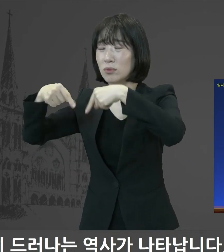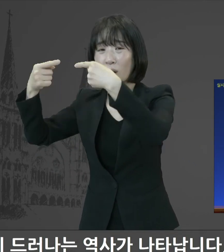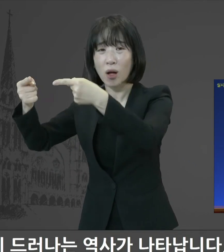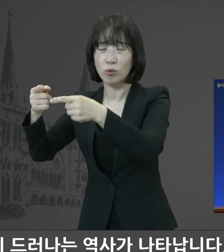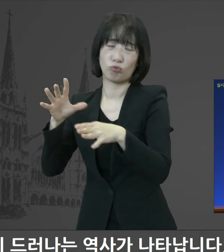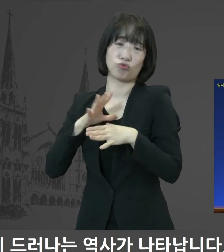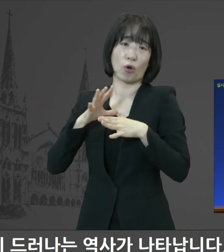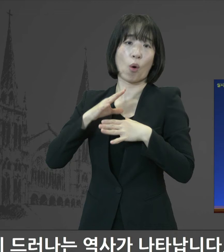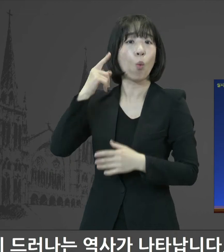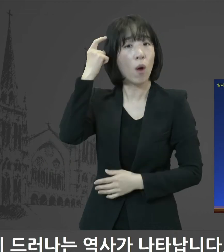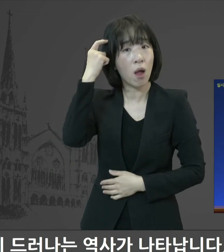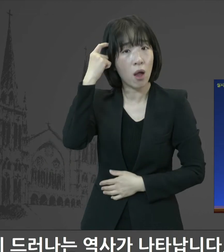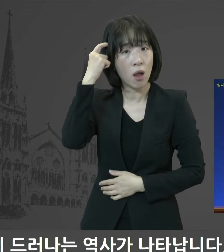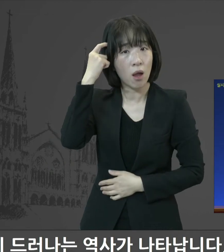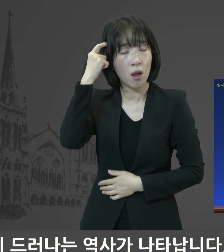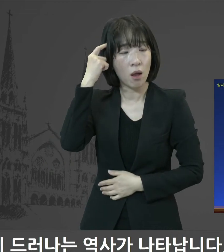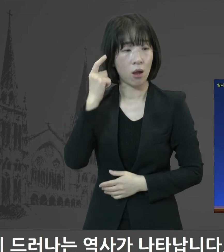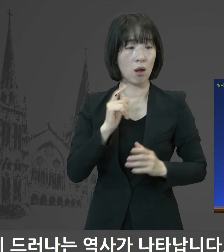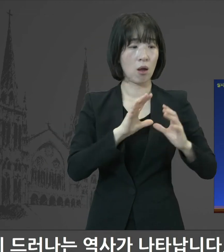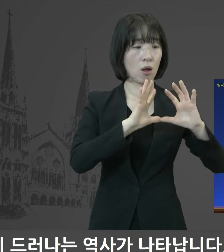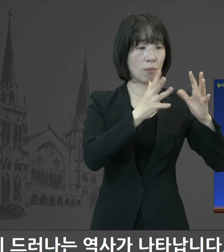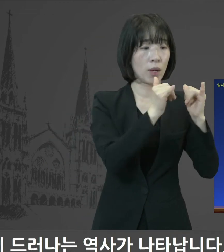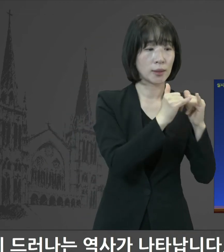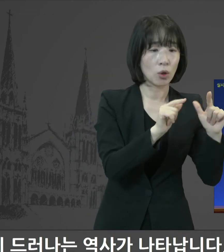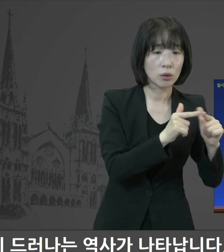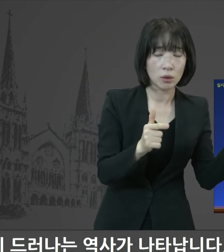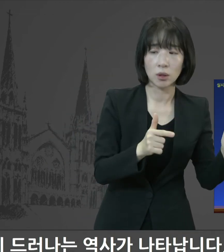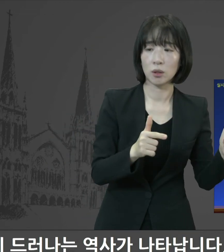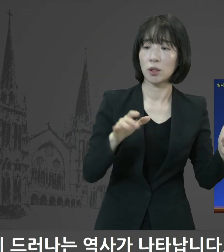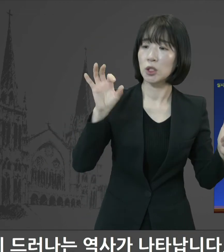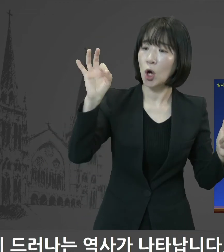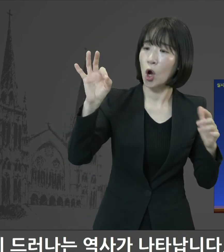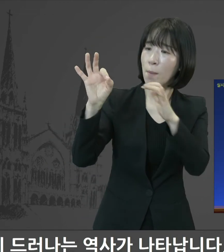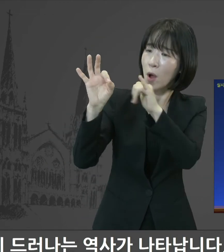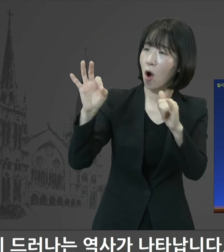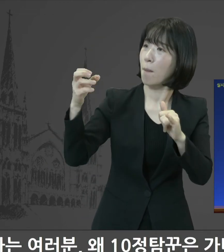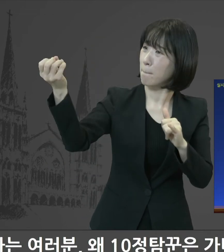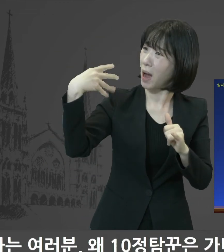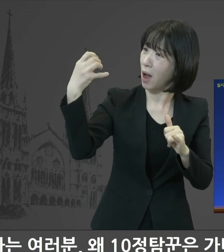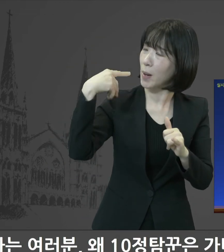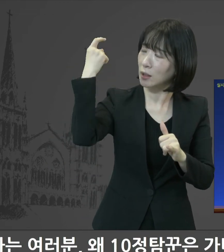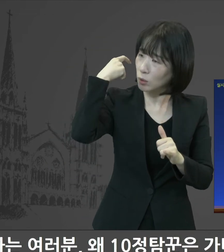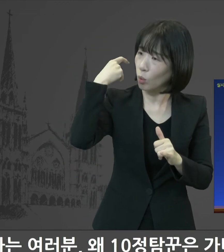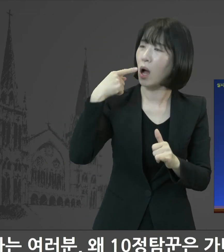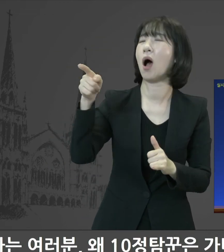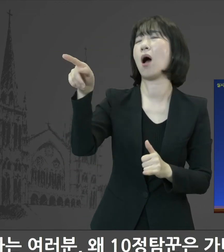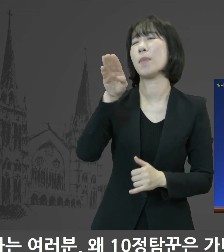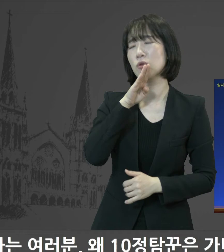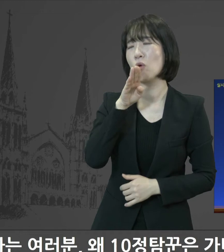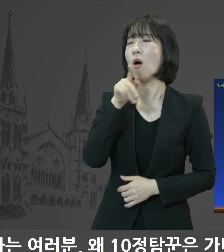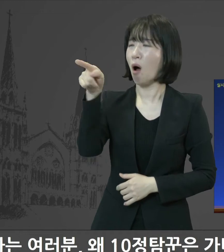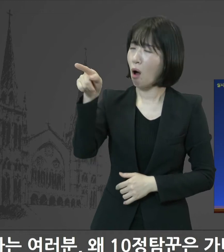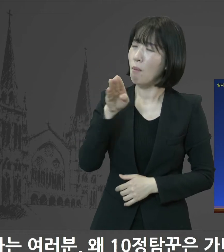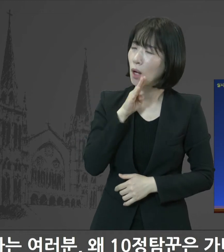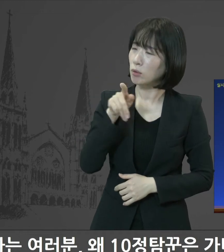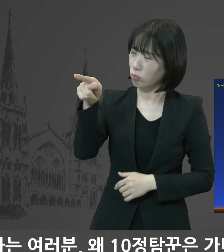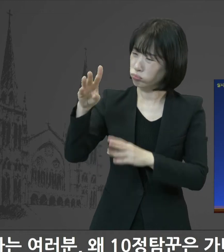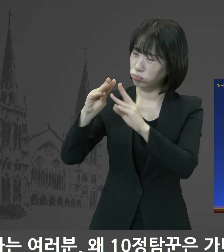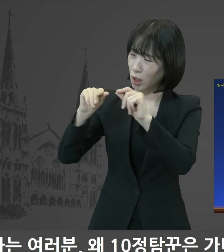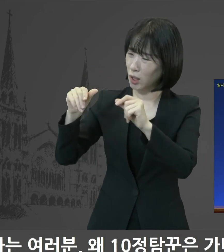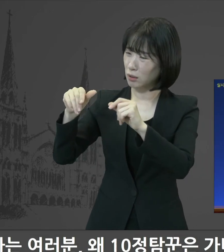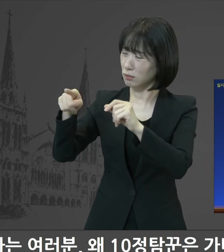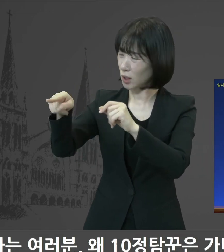이스라엘의 모든 무리들은 10명의 정탐꾼의 이야기가 옳다고 생각하면서 이토록